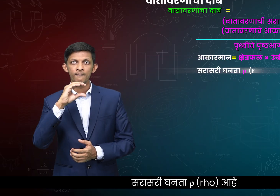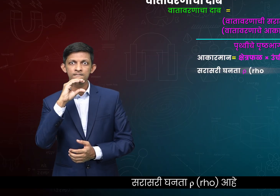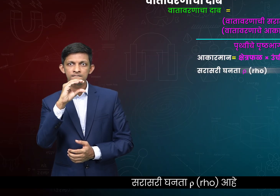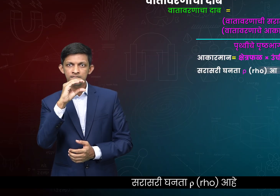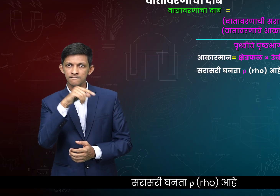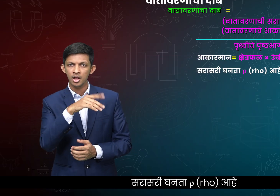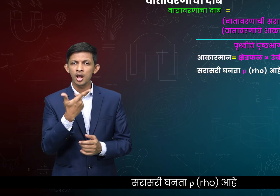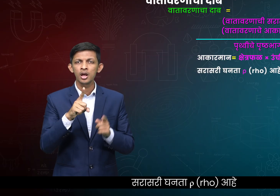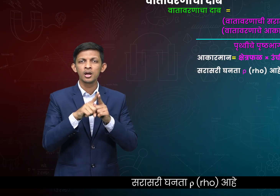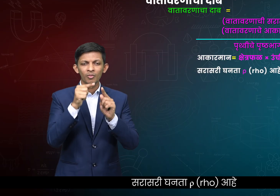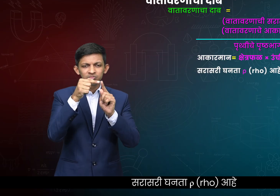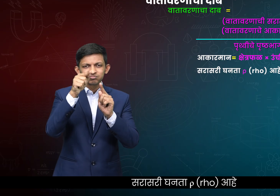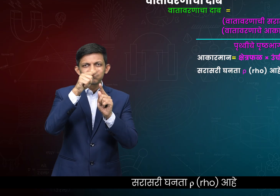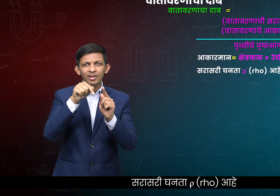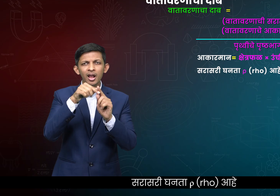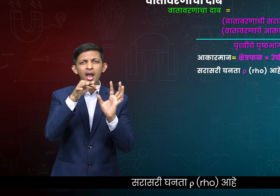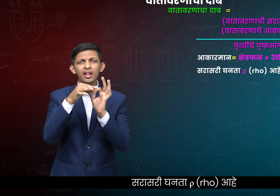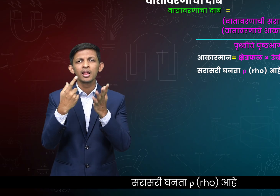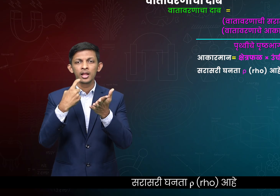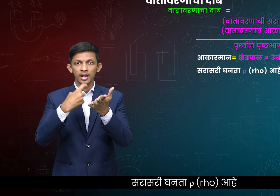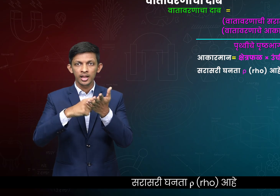सरासरी घनता रो आहे.